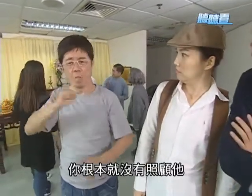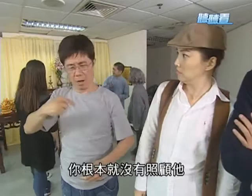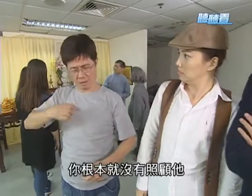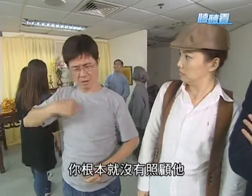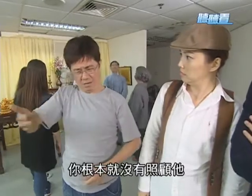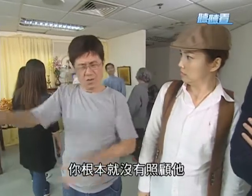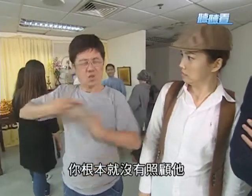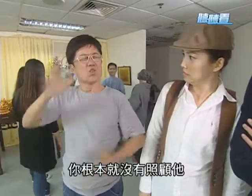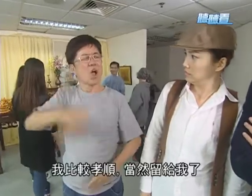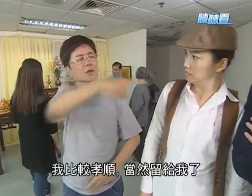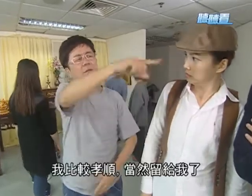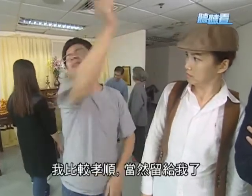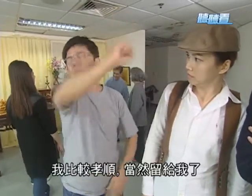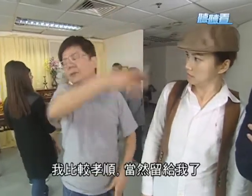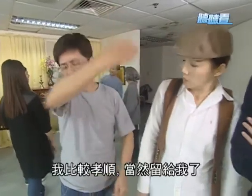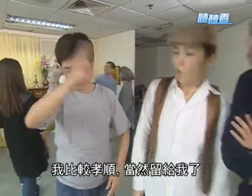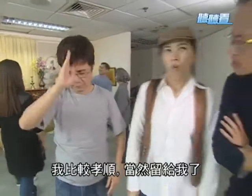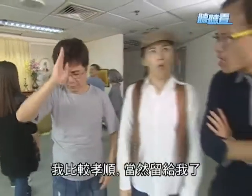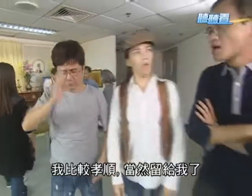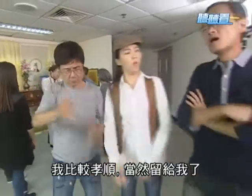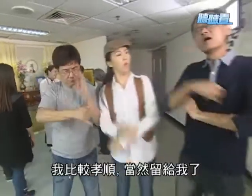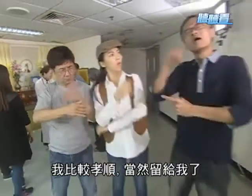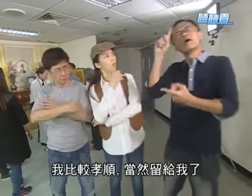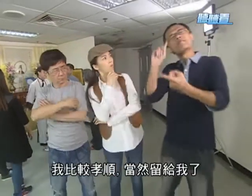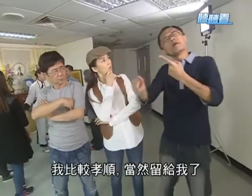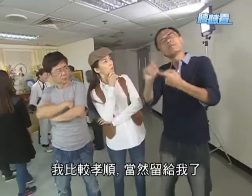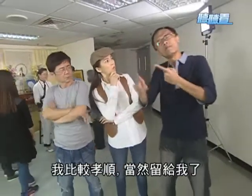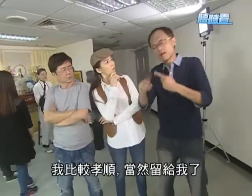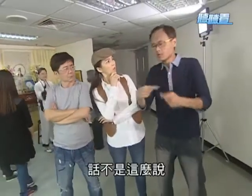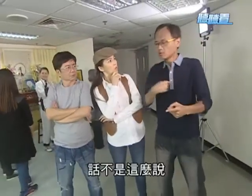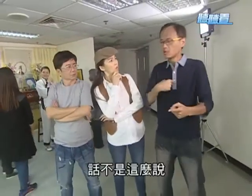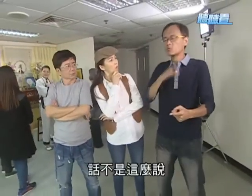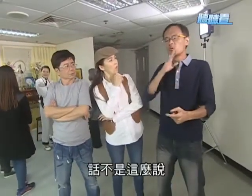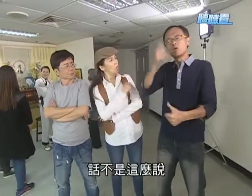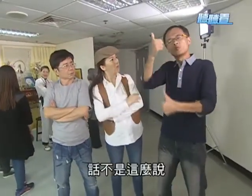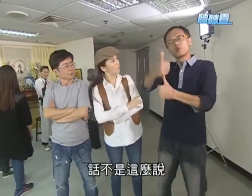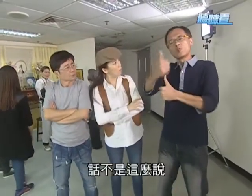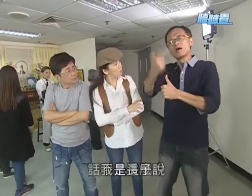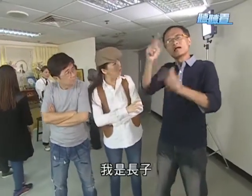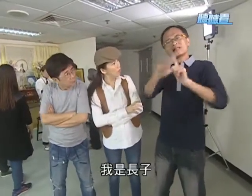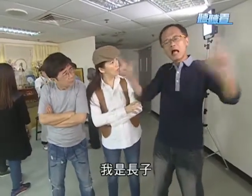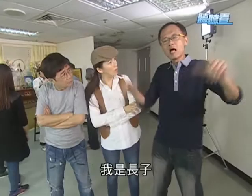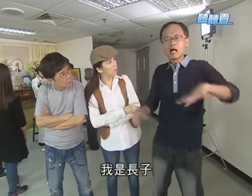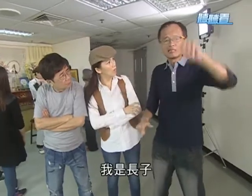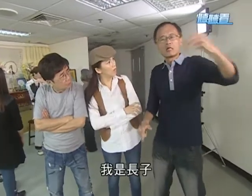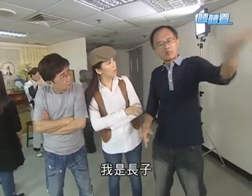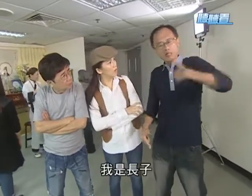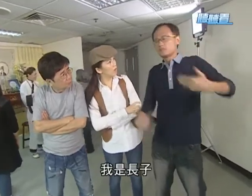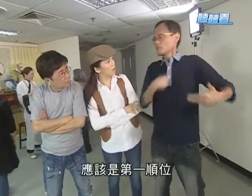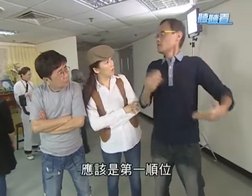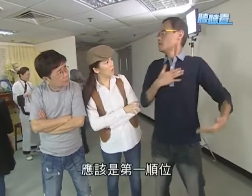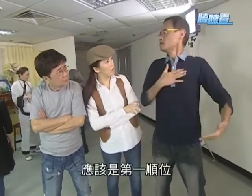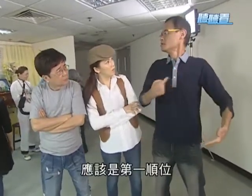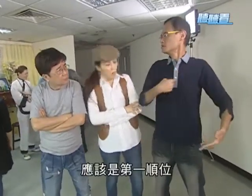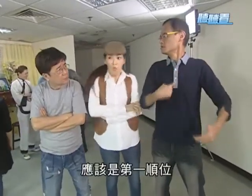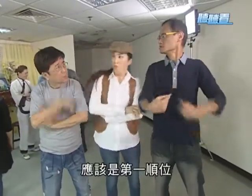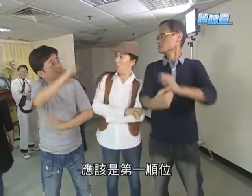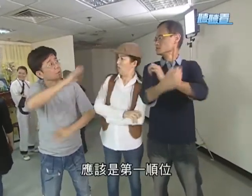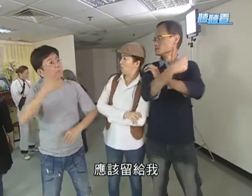他，我比较孝顺，当然留给我了。话不是这么说啊，我是长子，应该是第一顺位，应该留给